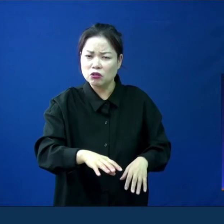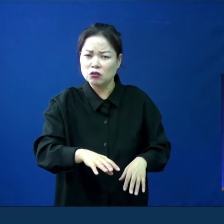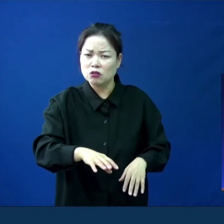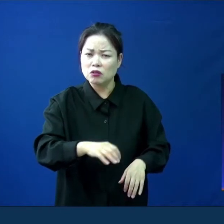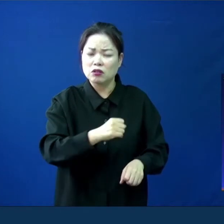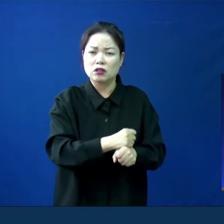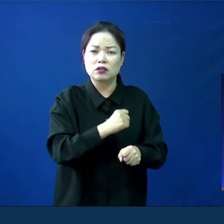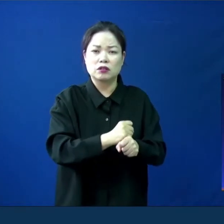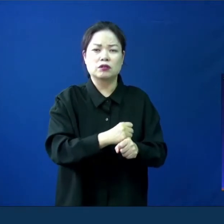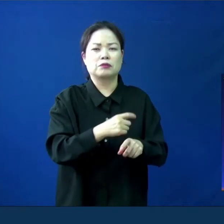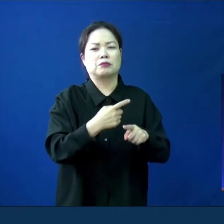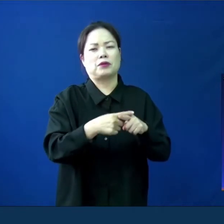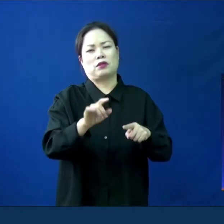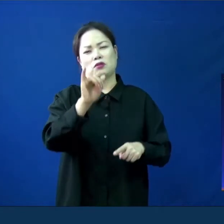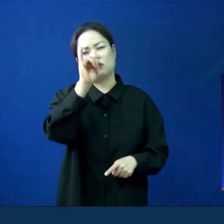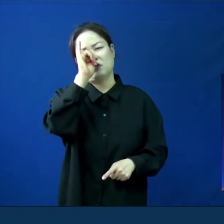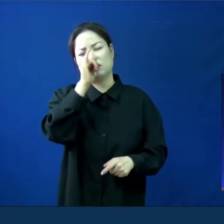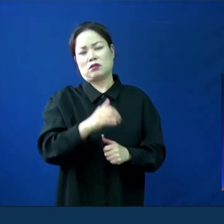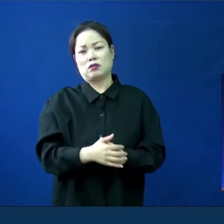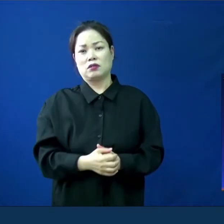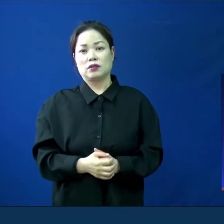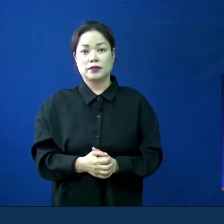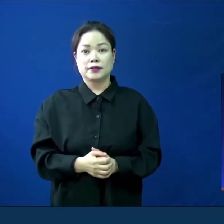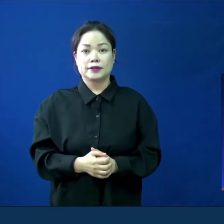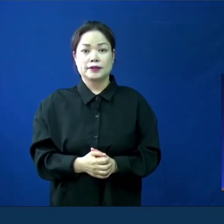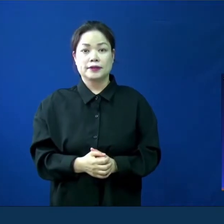라고 평가하고 있다라는 것이죠.